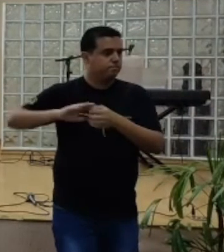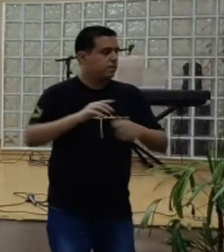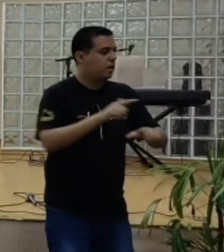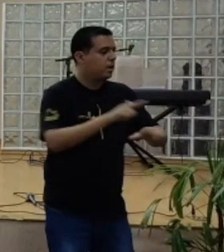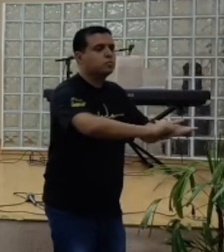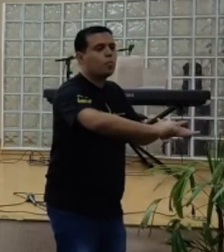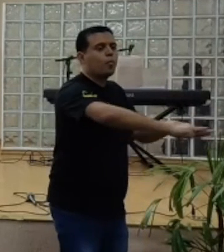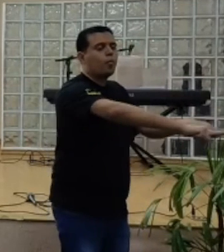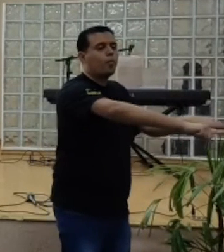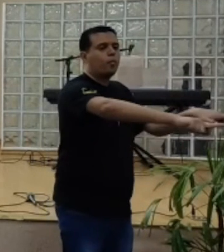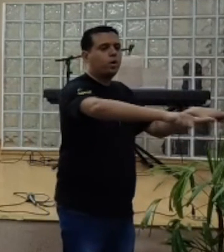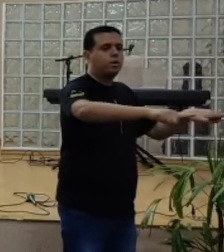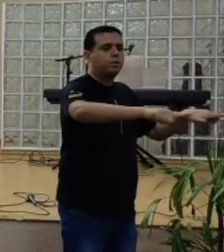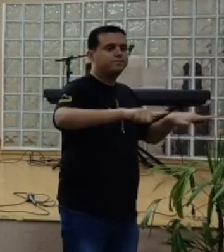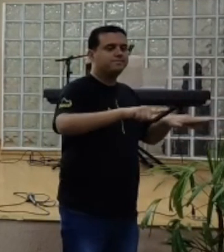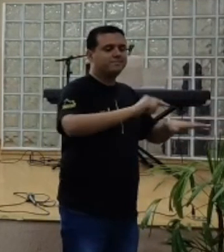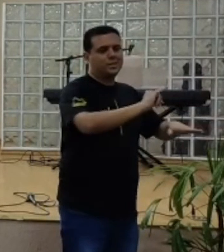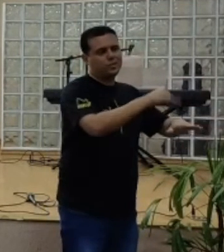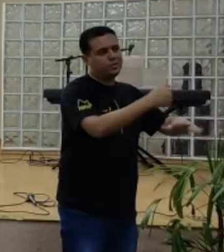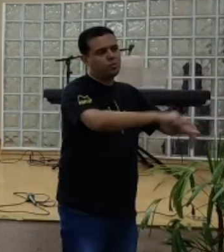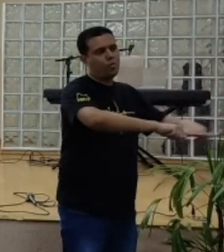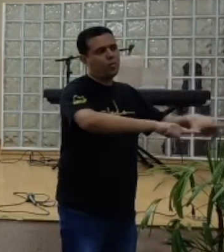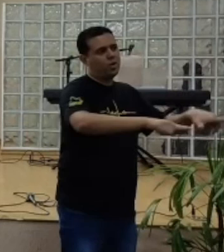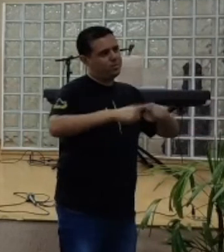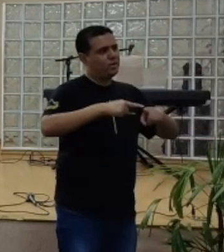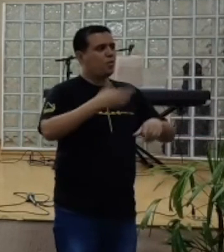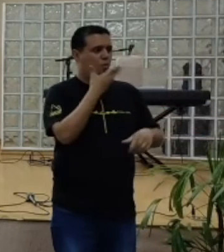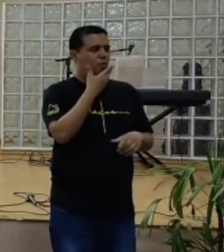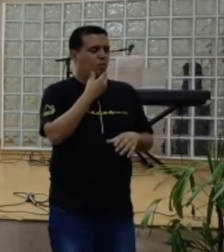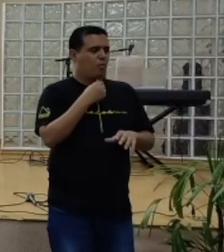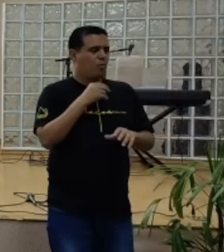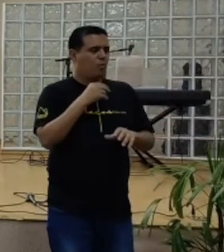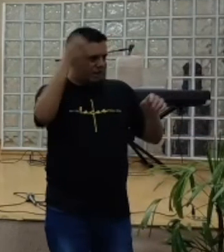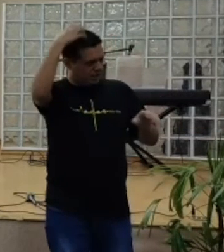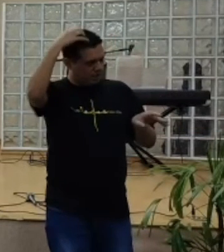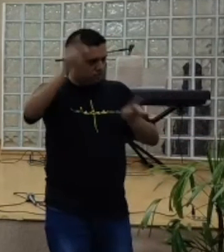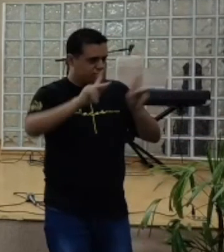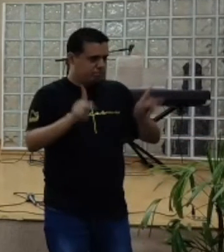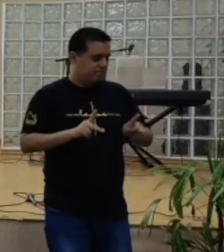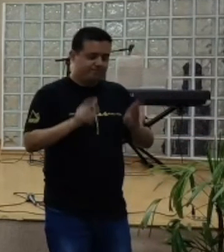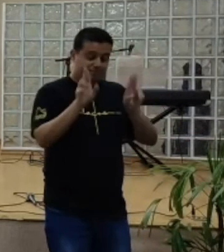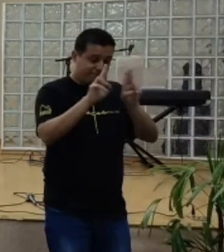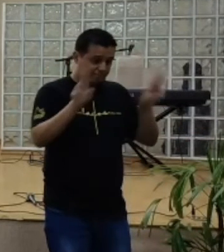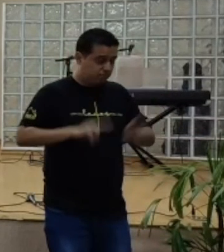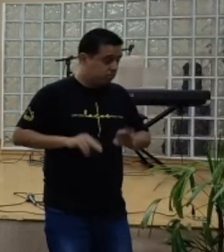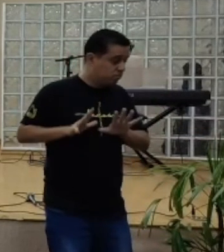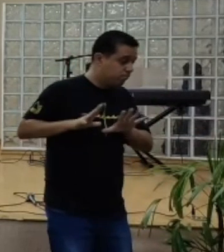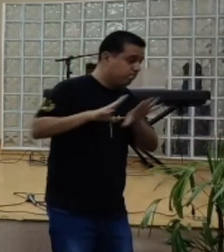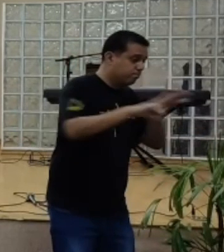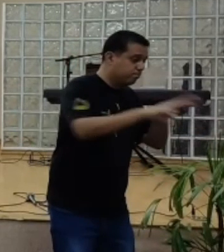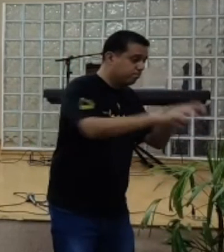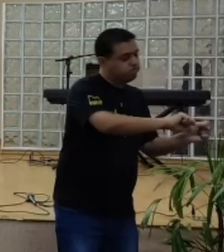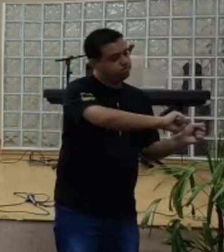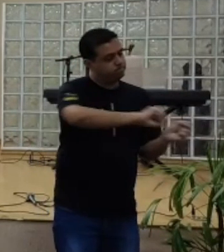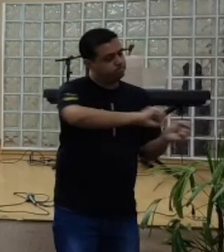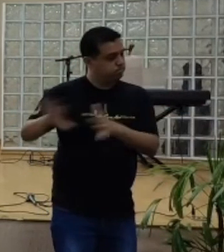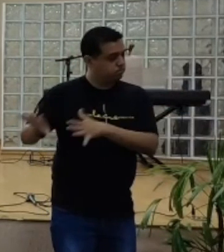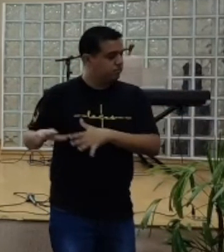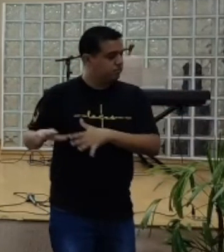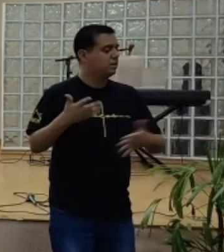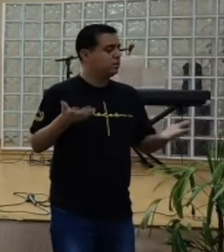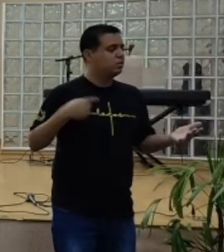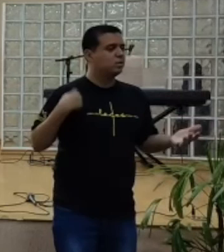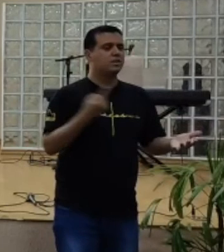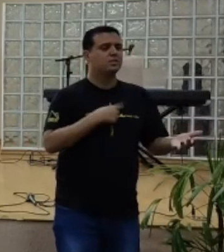filhos, há tristeza. Ele fala assim, olhamos para Jerusalém com tristeza no coração. Por quê? Porque está